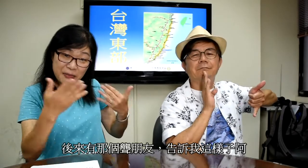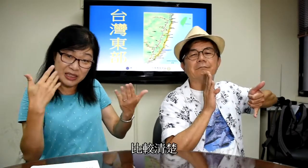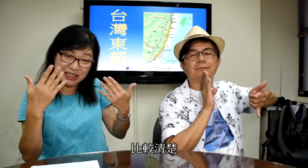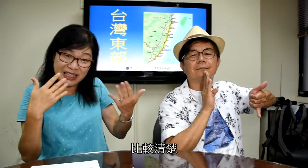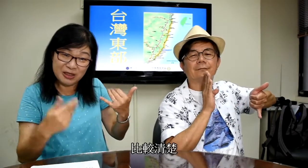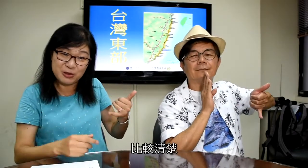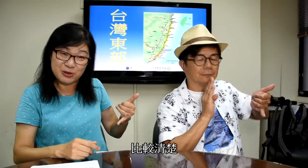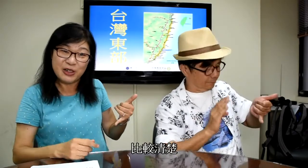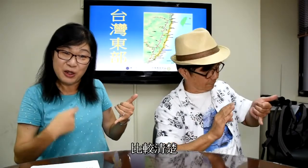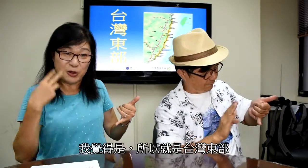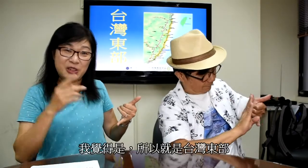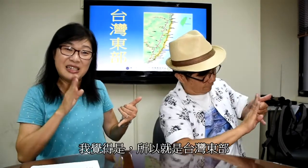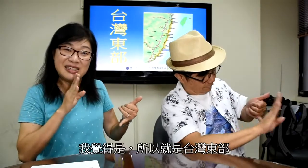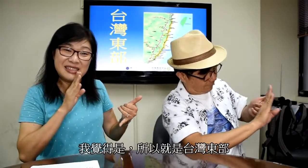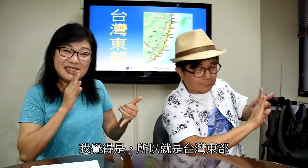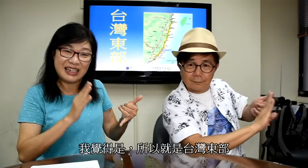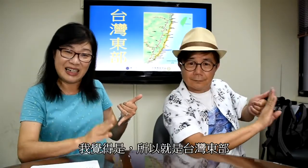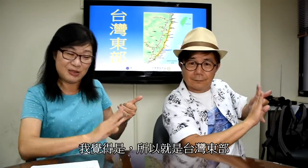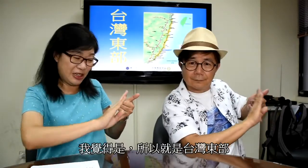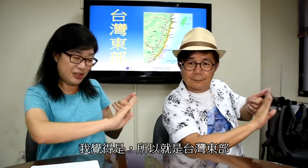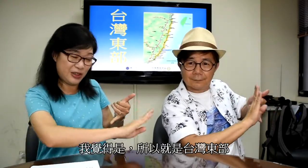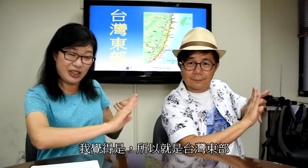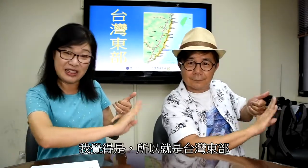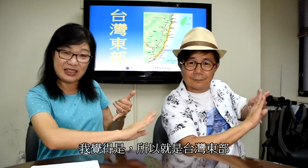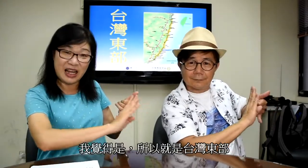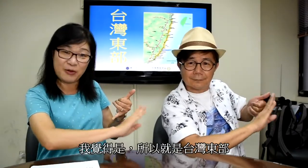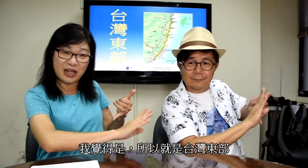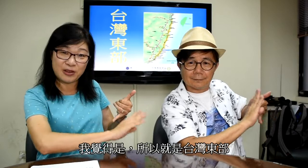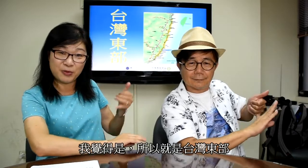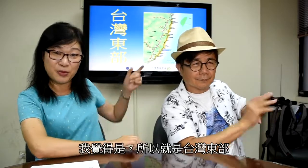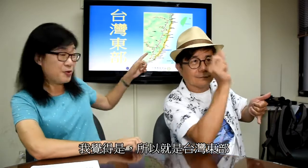较清楚，我觉得是啊、嗯，所以就会台湾东部，